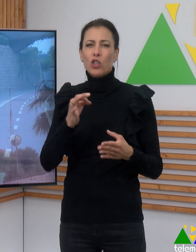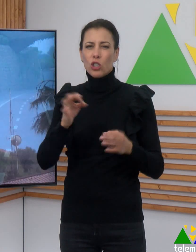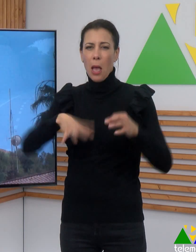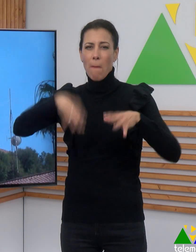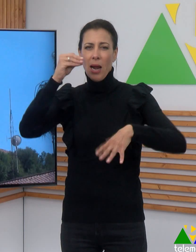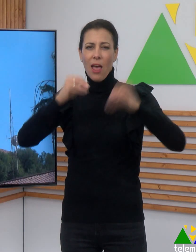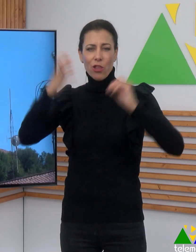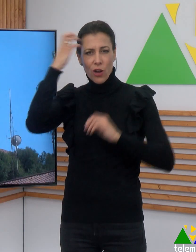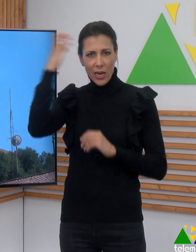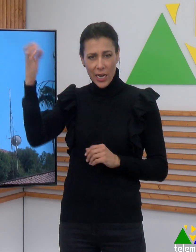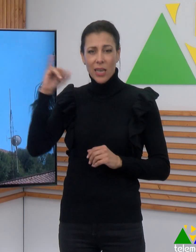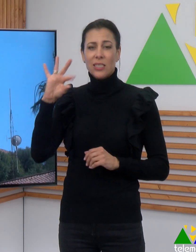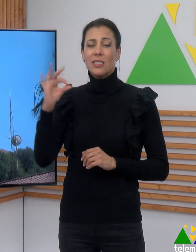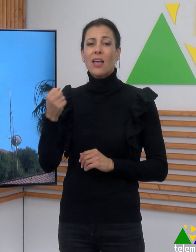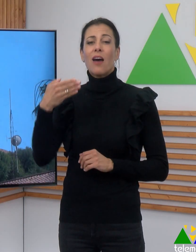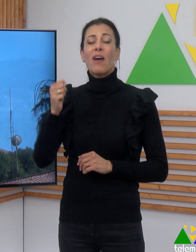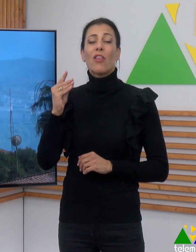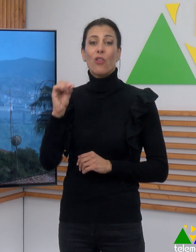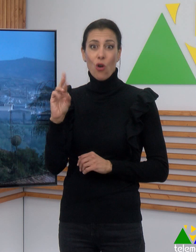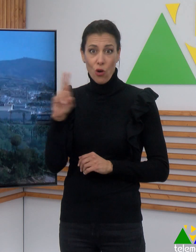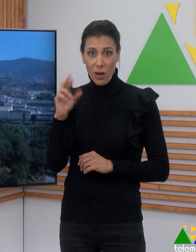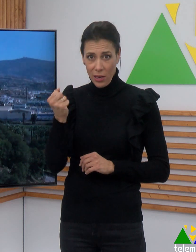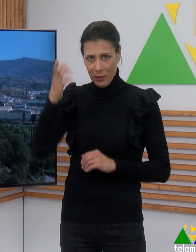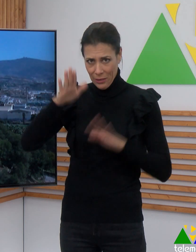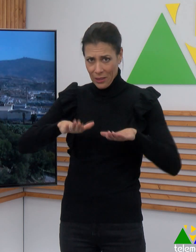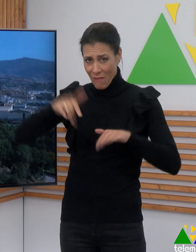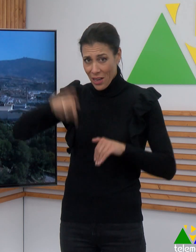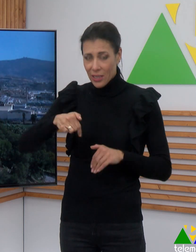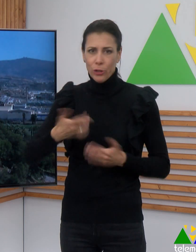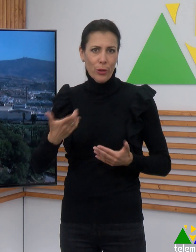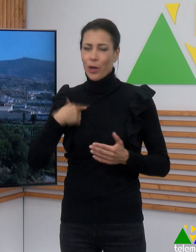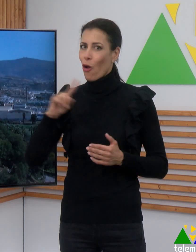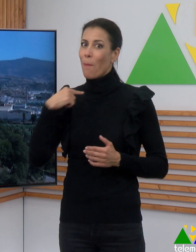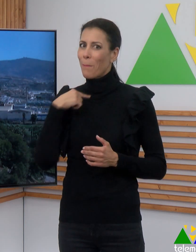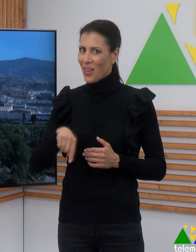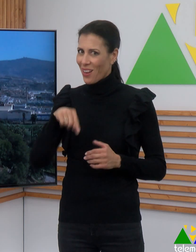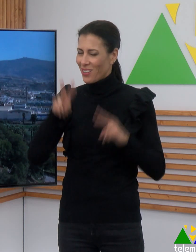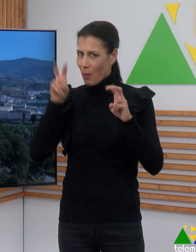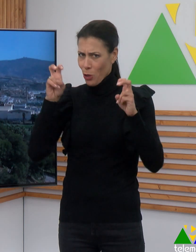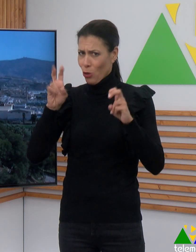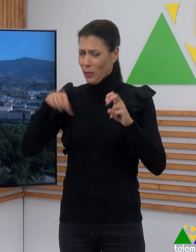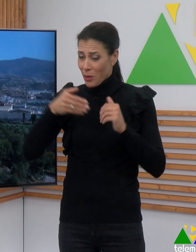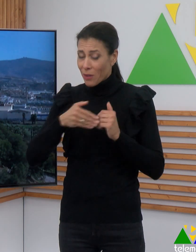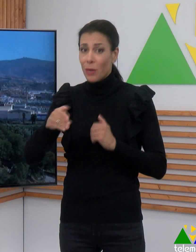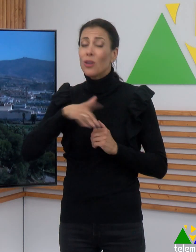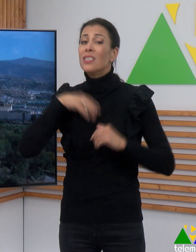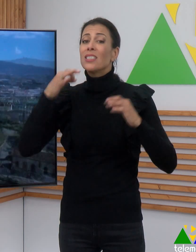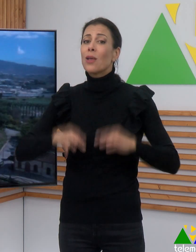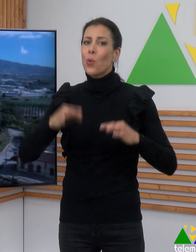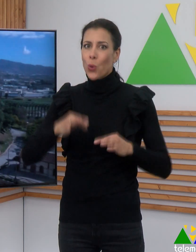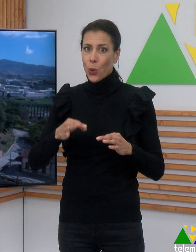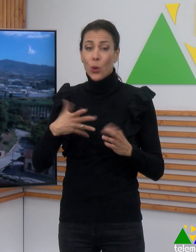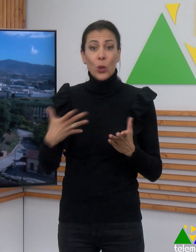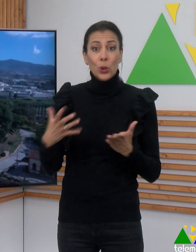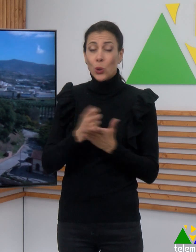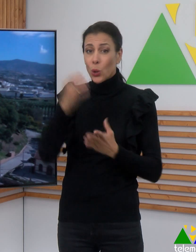de la reina Aixa Alorra que estaba aquí. Así que no se pierdan este capítulo y los que vienen, porque lógicamente seguro que con